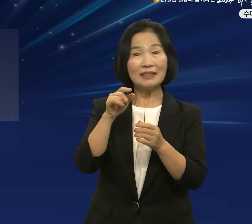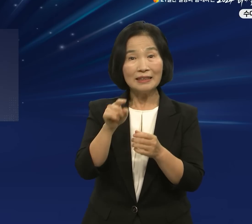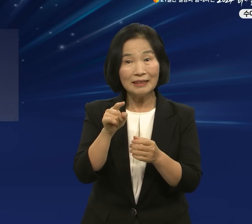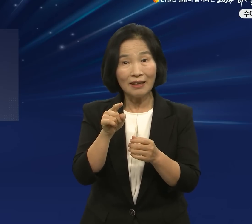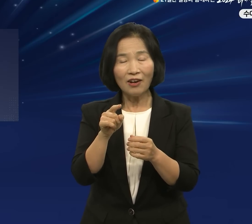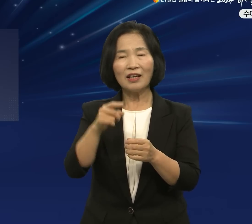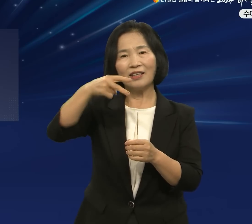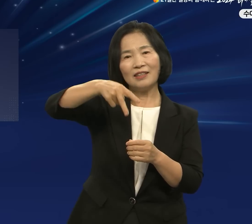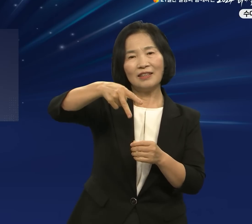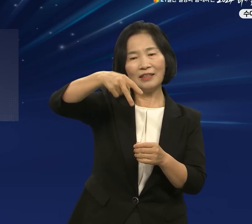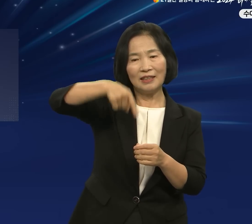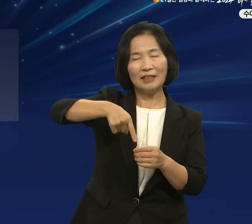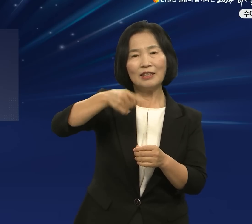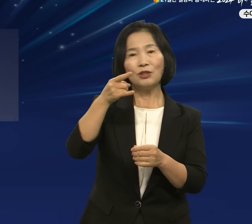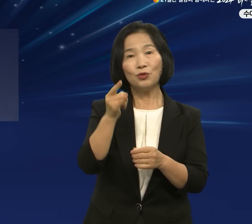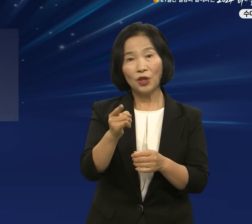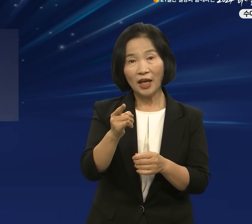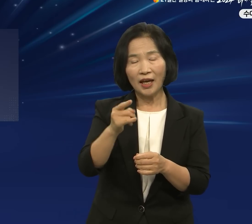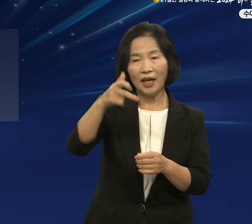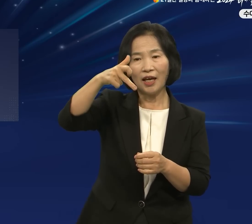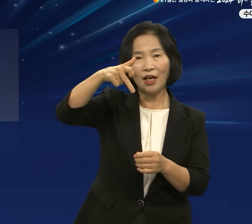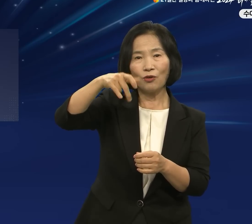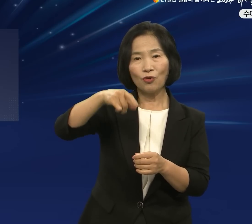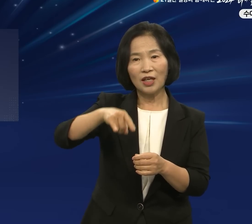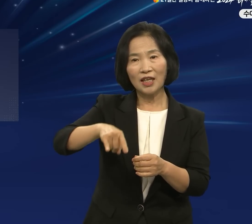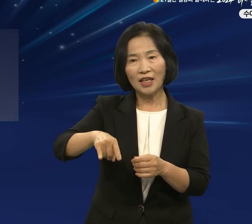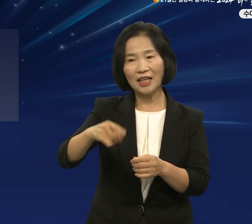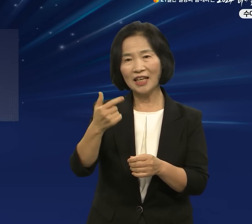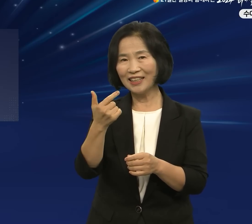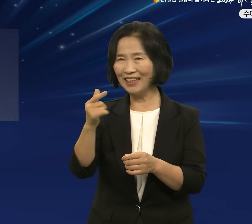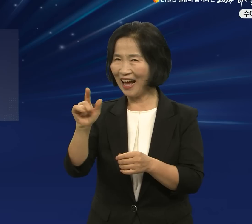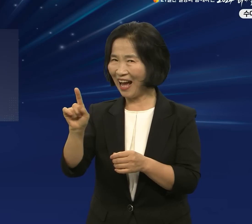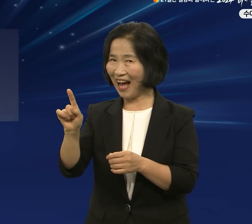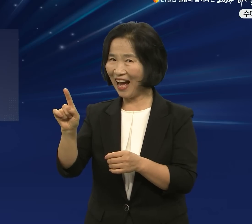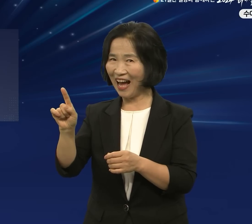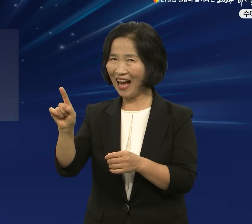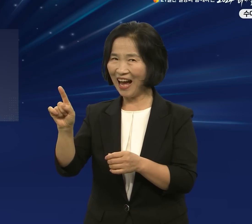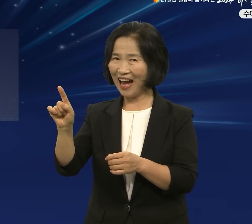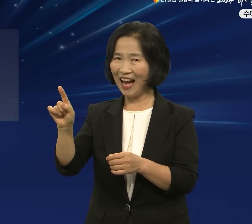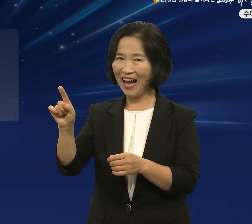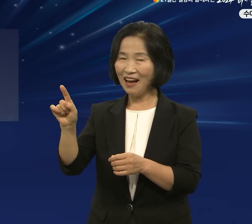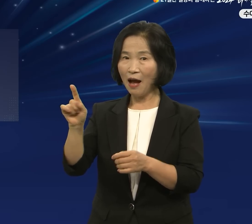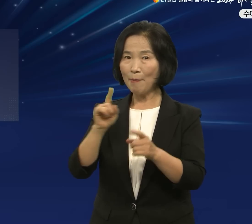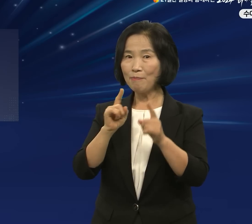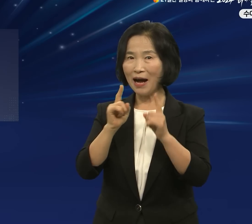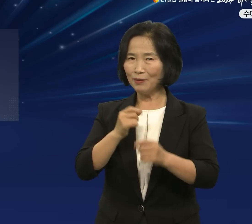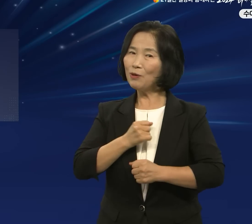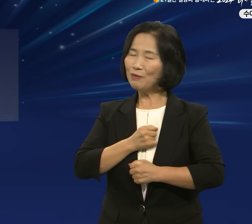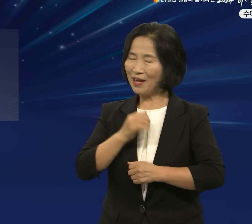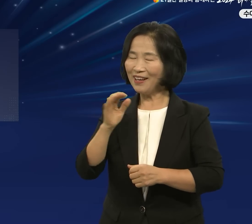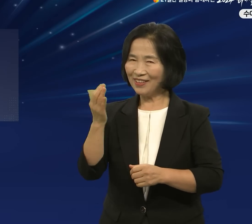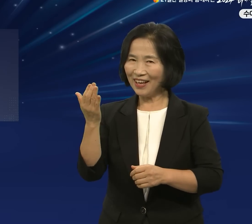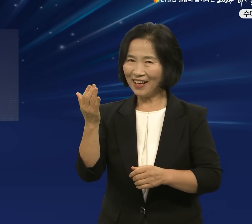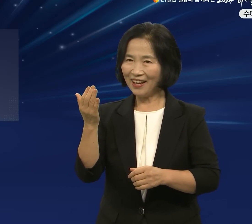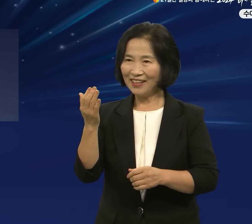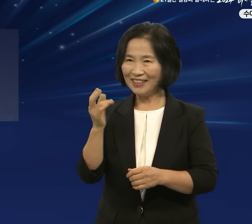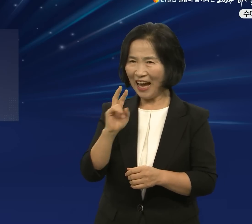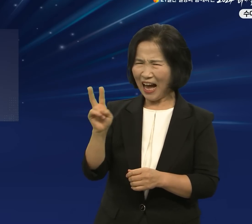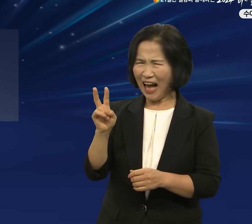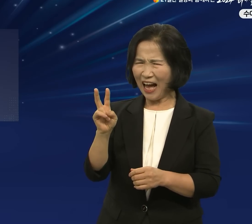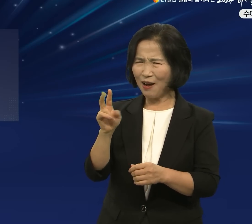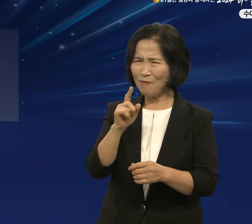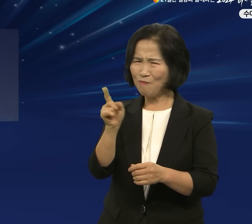쉐키나라고 합니다. 쉐키나. 발음 잘 하셔야 됩니다. 쉐키나 해야지 야 하면 큰일